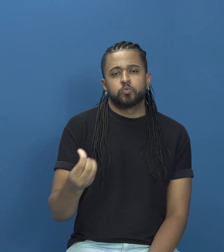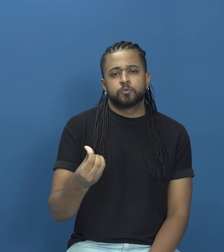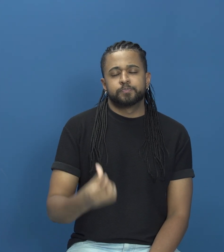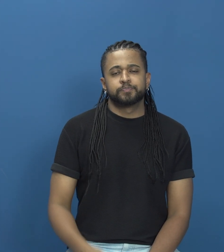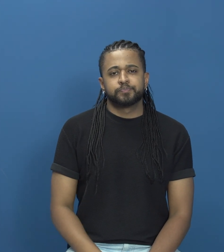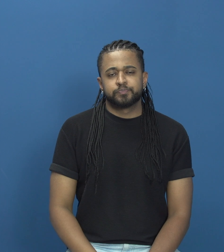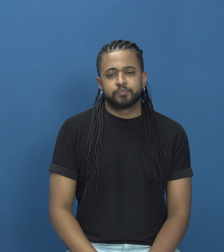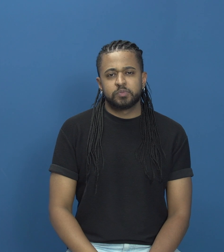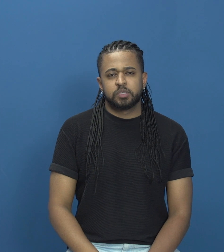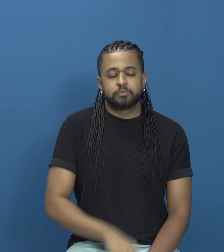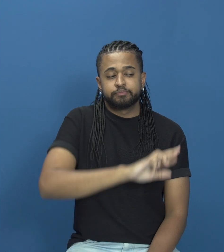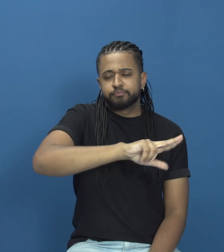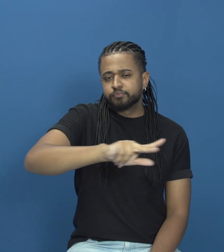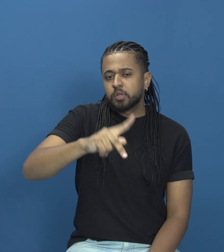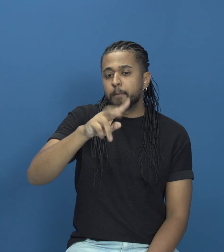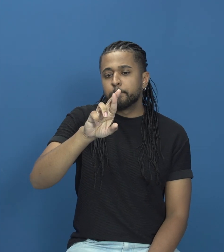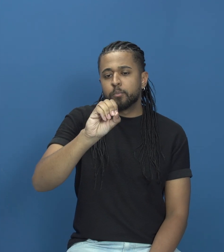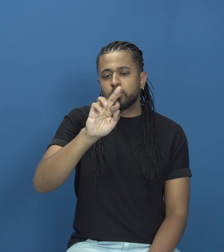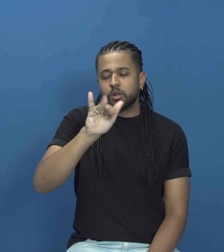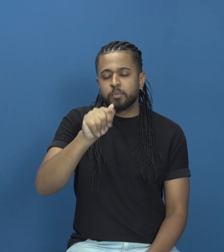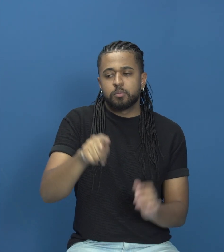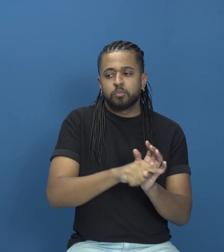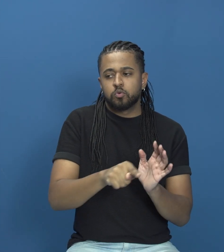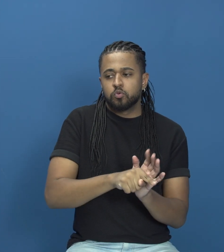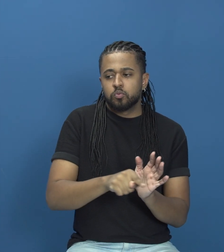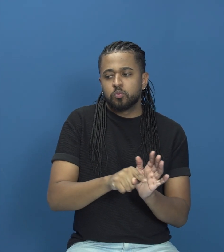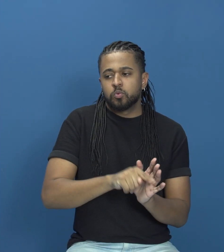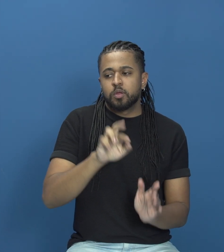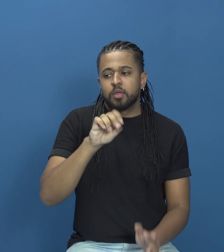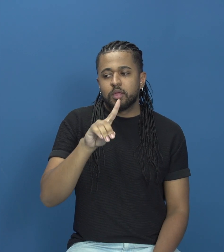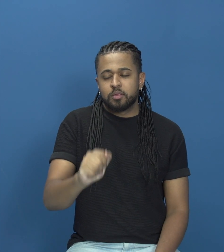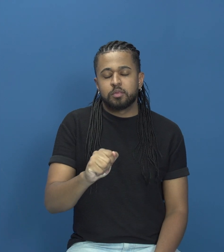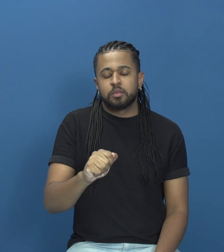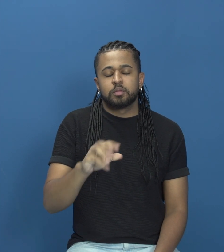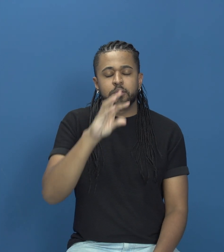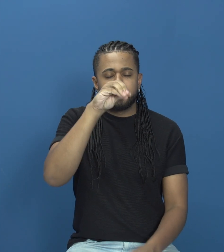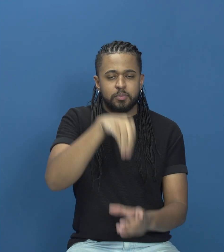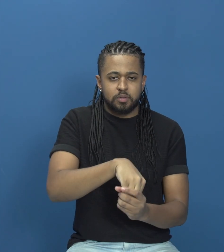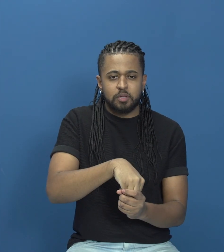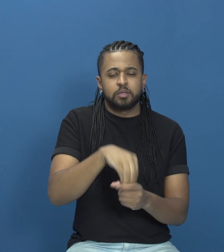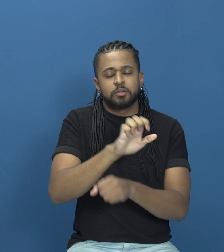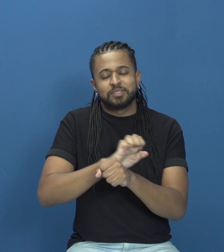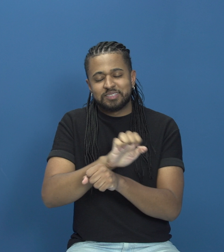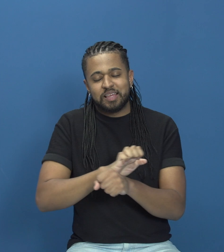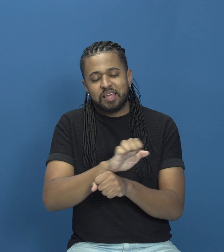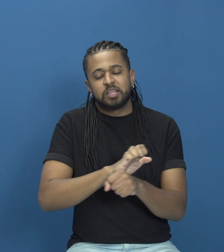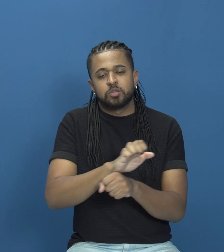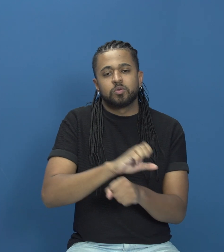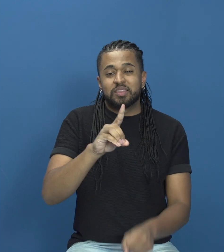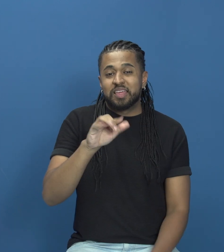11.8.4.1.2.6. Demais programas de transferência condicionada de renda implementados por estados,